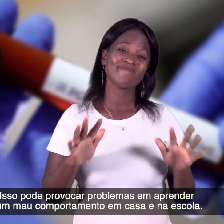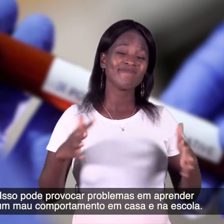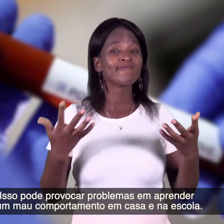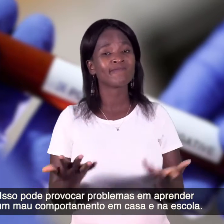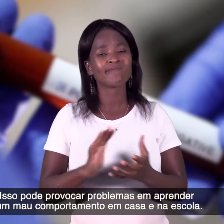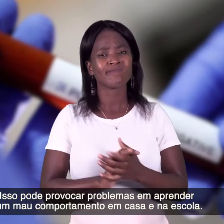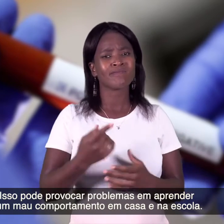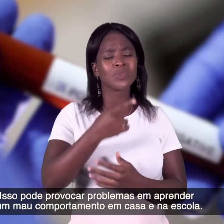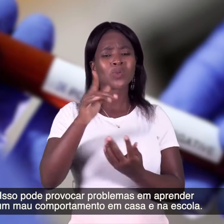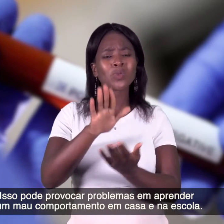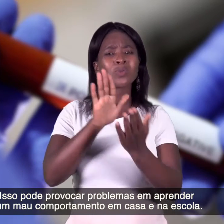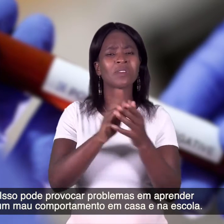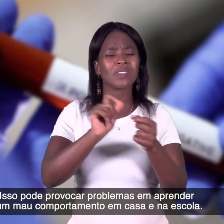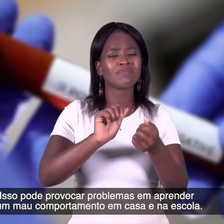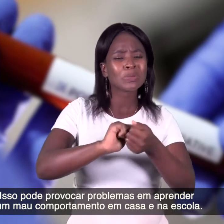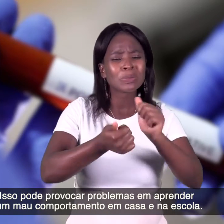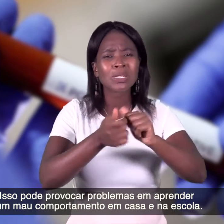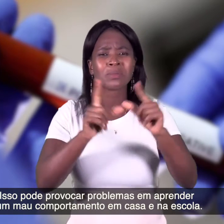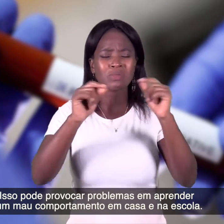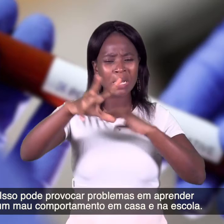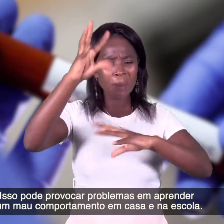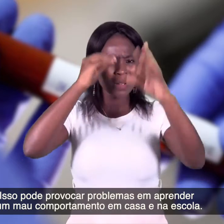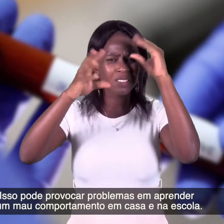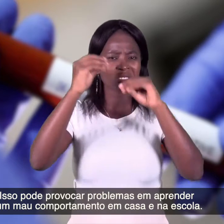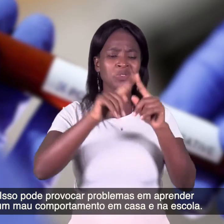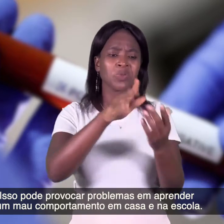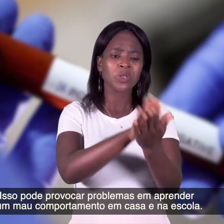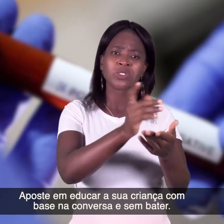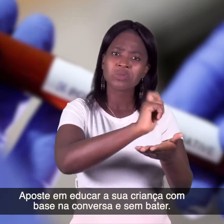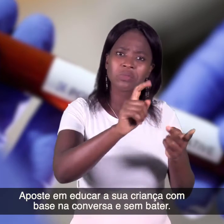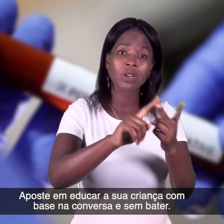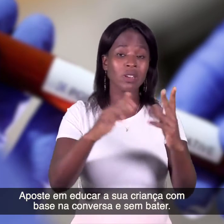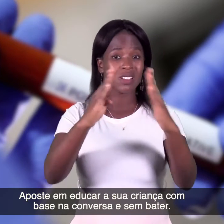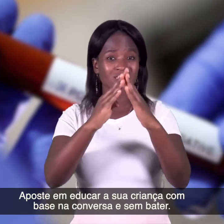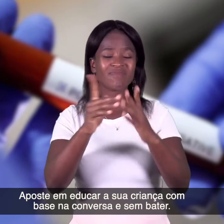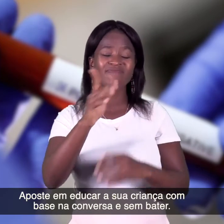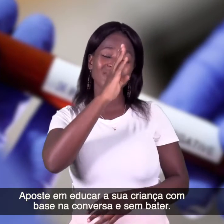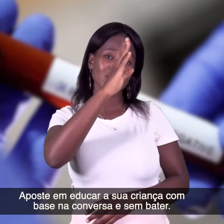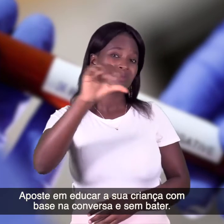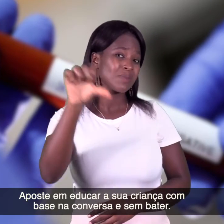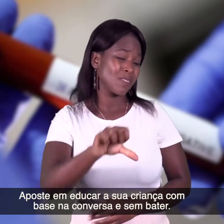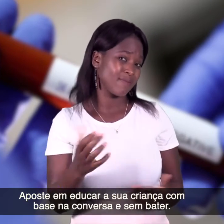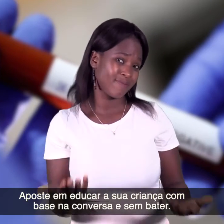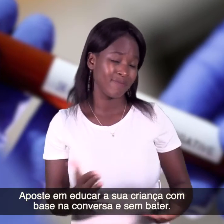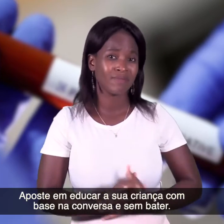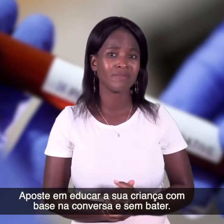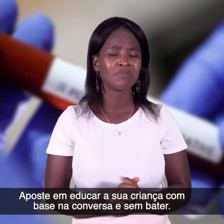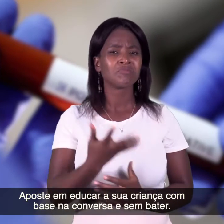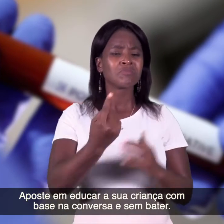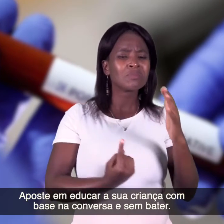problemas em aprender e um mau comportamento em casa e na escola. Aposte em educar a sua criança com base na conversa e sem